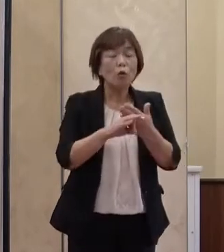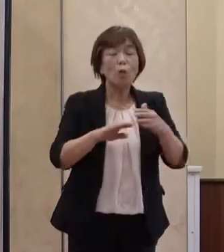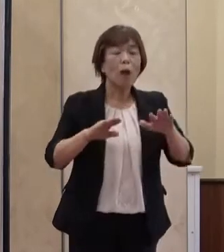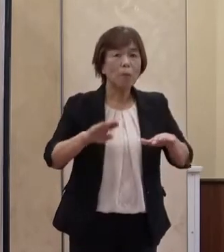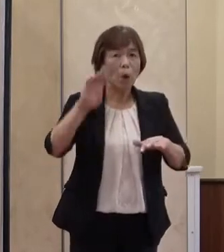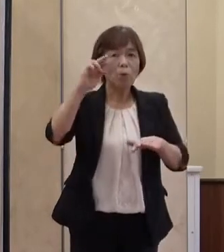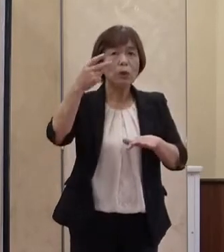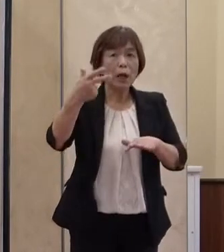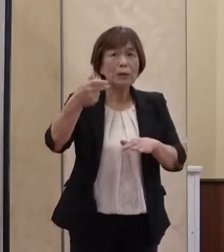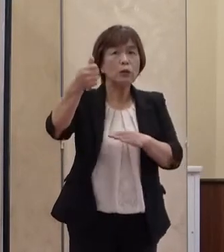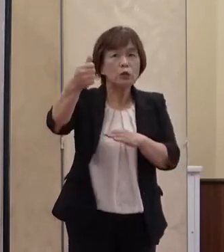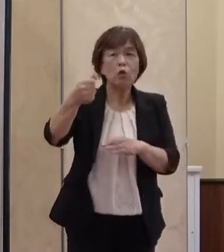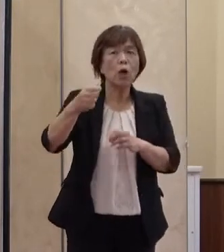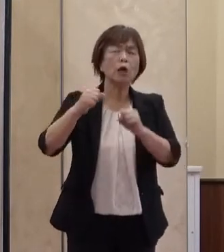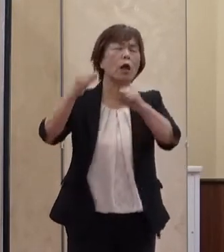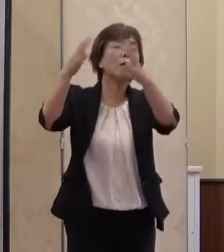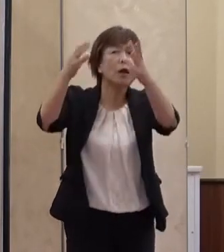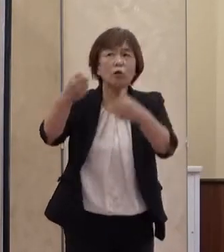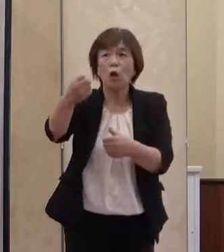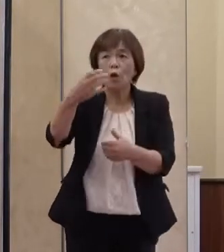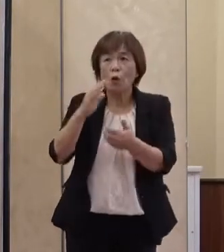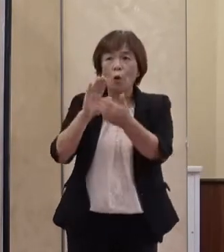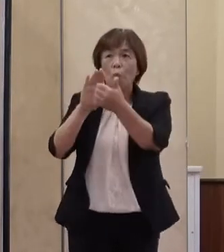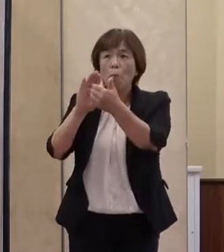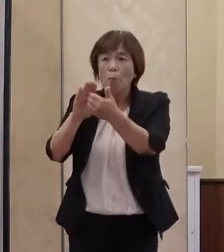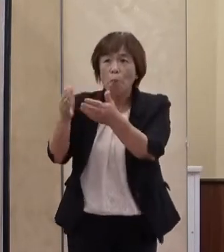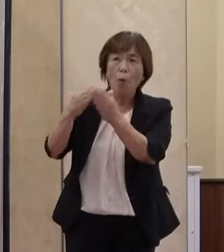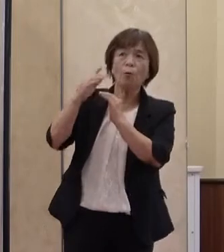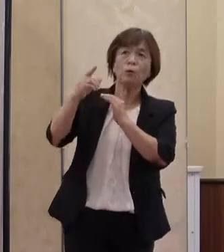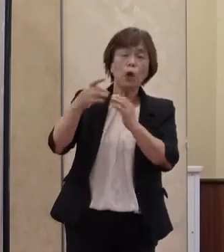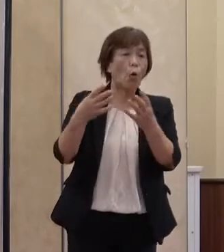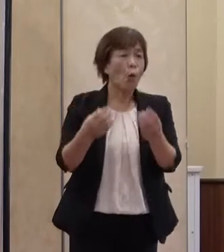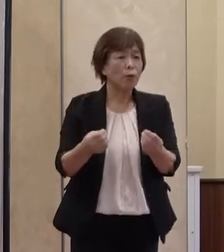わけですから、で大阪府知事がやらないと言っても終わりだし、